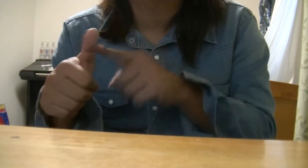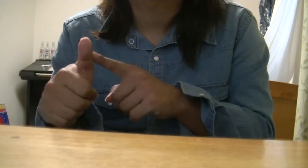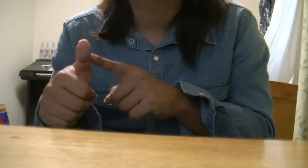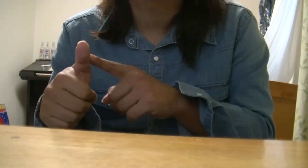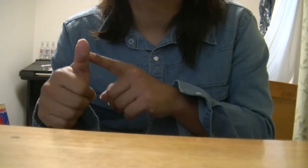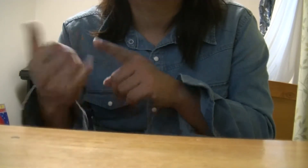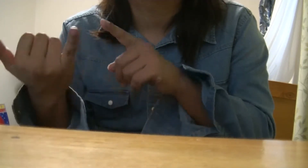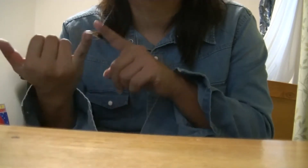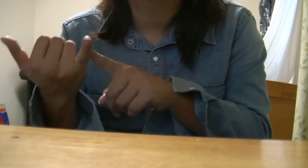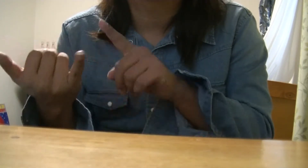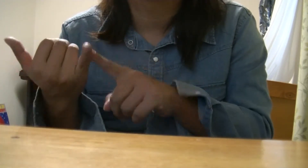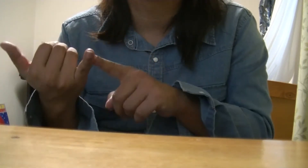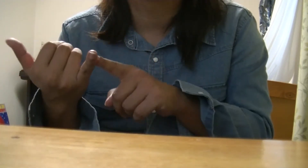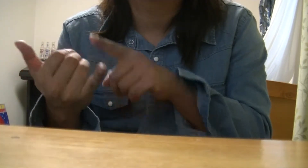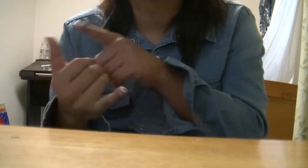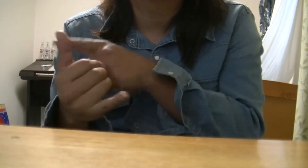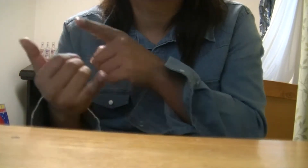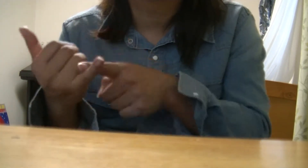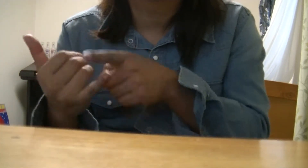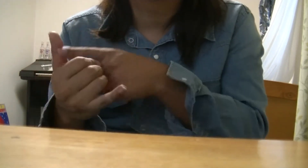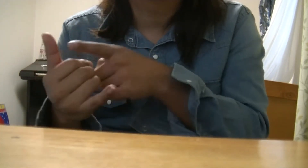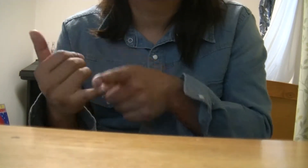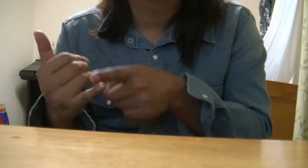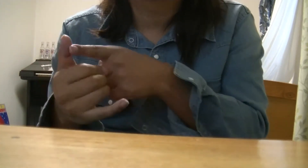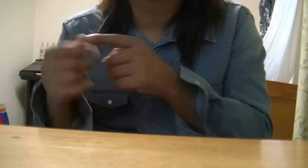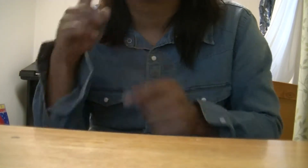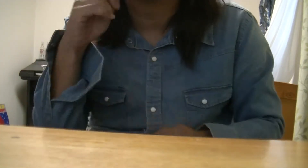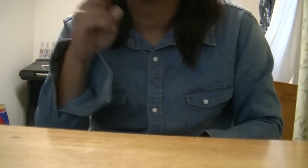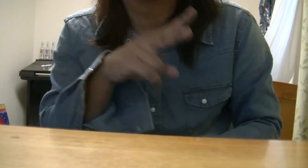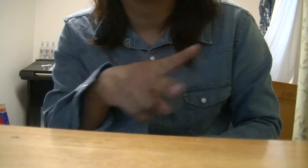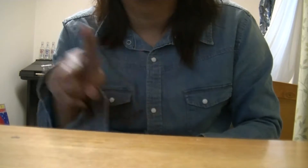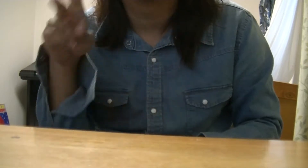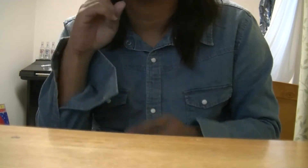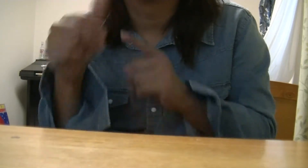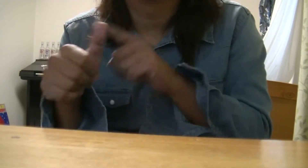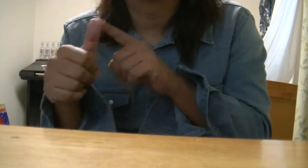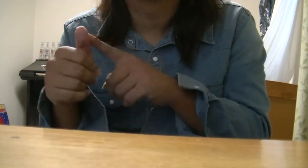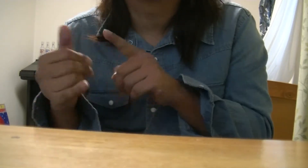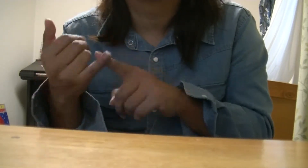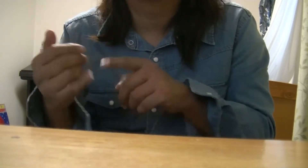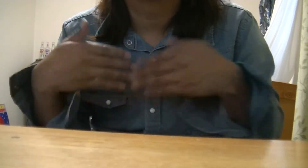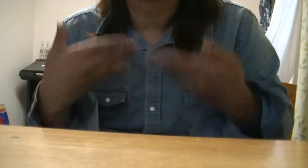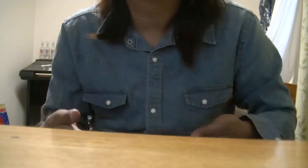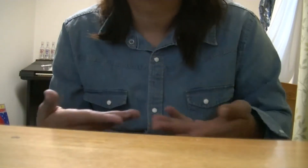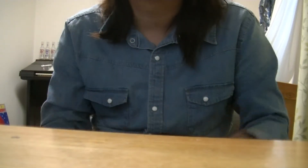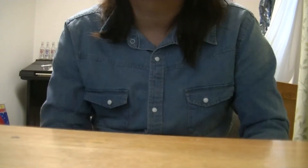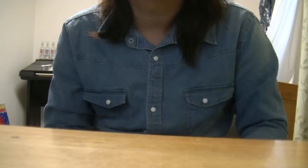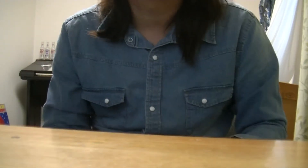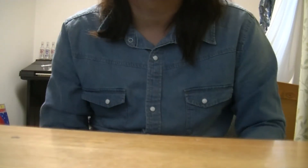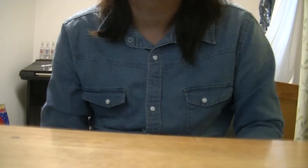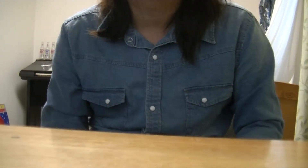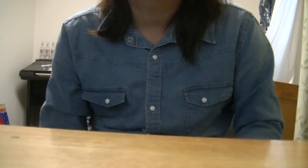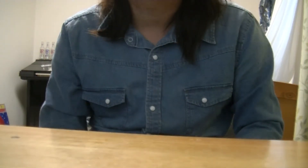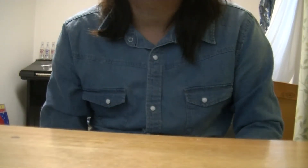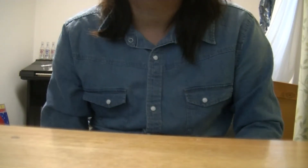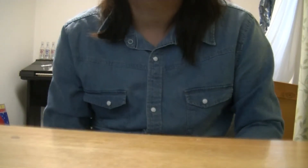さん、そして見守り育ててくださったお父さん、やっぱりその両親の